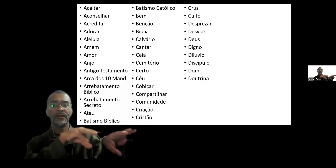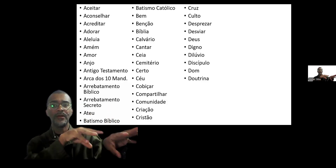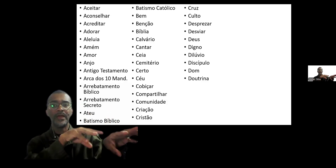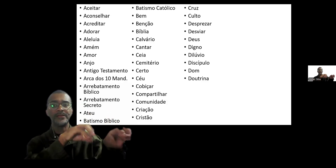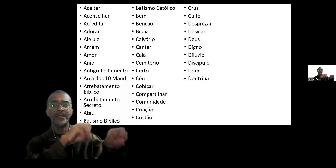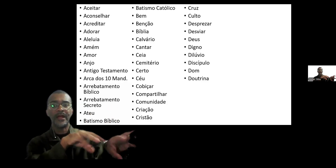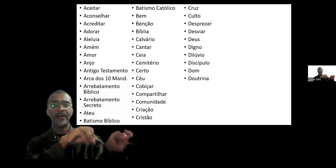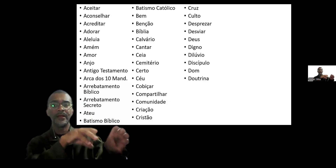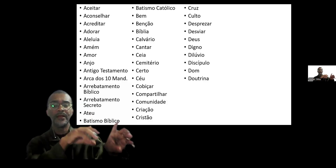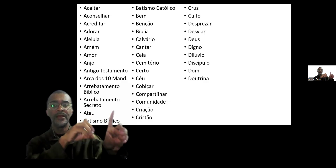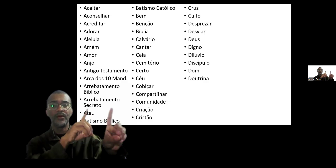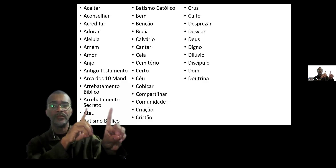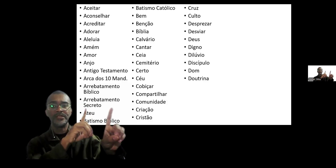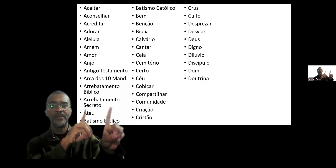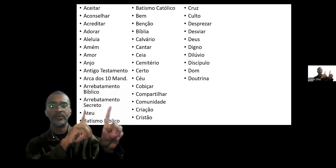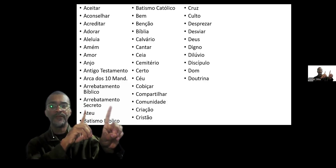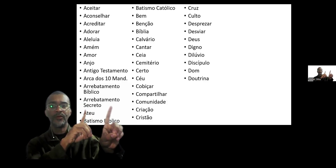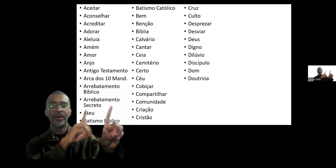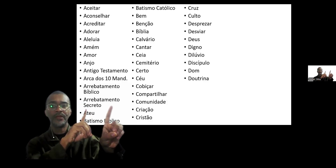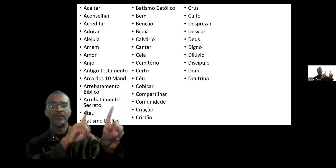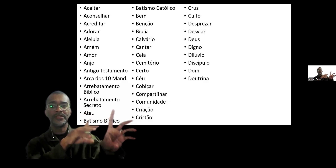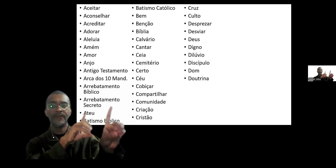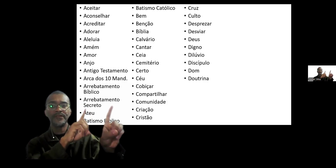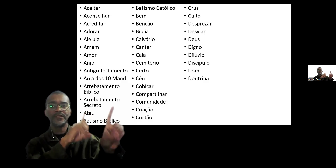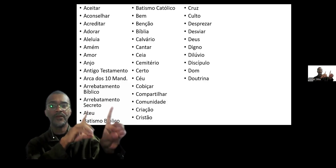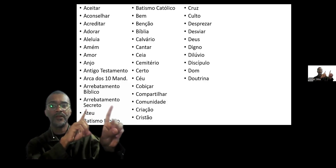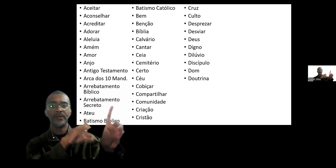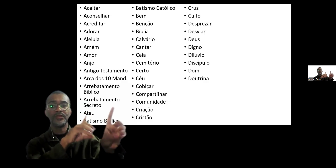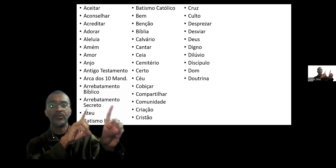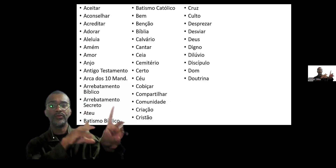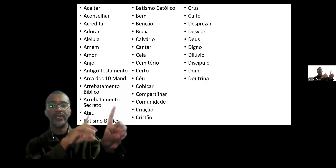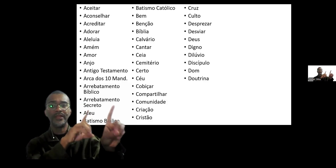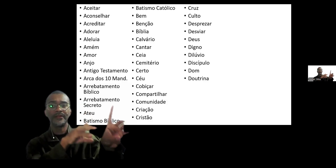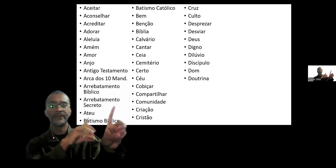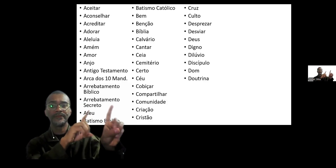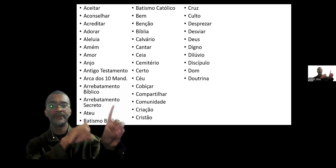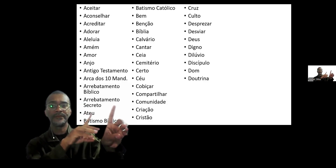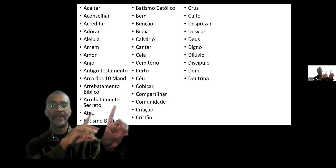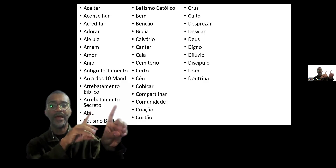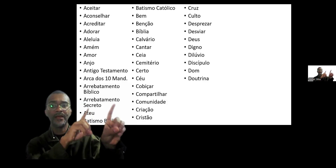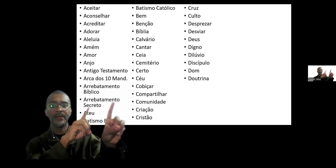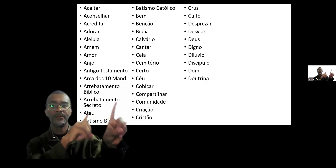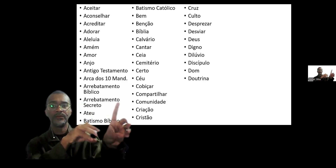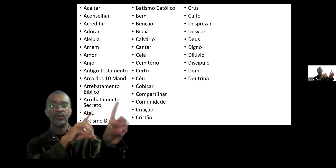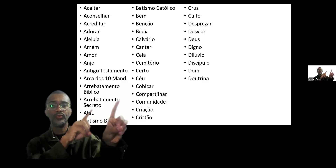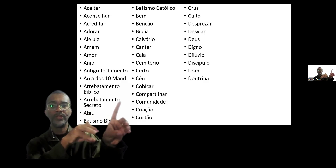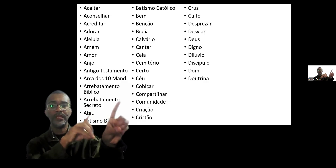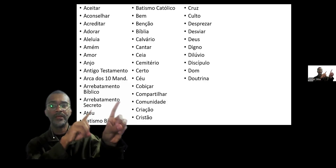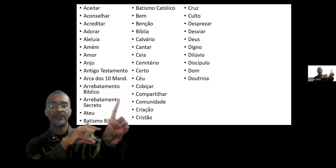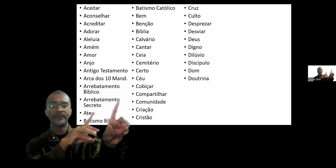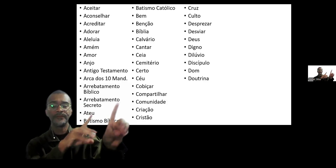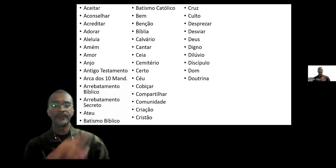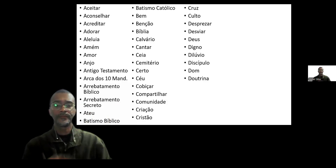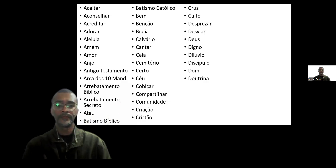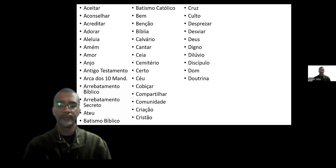ó. Ensinar. O discípulo, você vai colocar dois assim e vai fazer assim, ó. Isso é doutrina, tá?